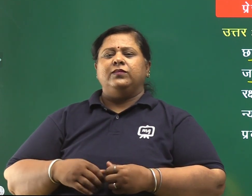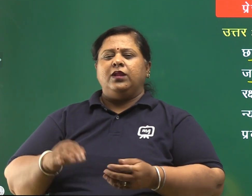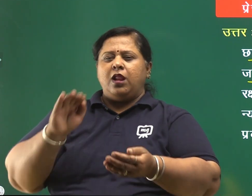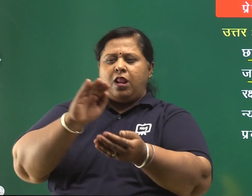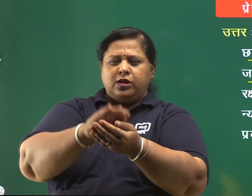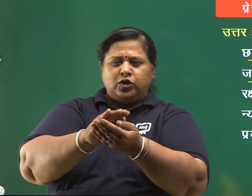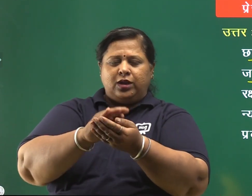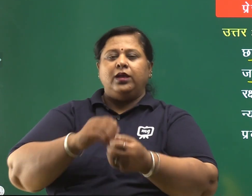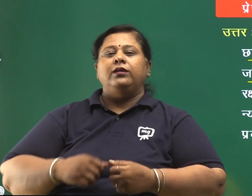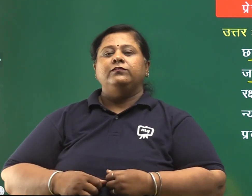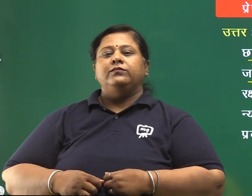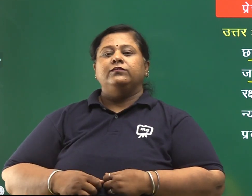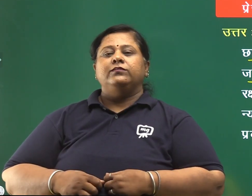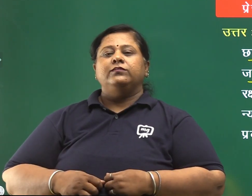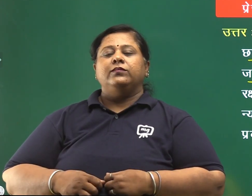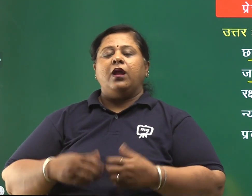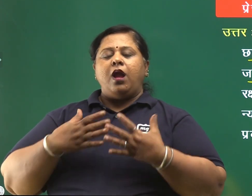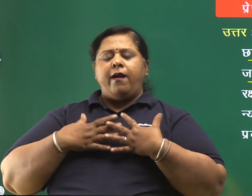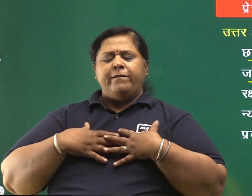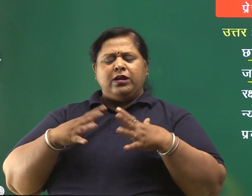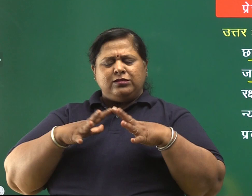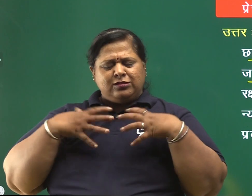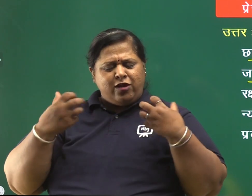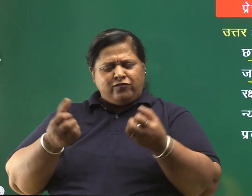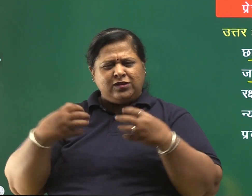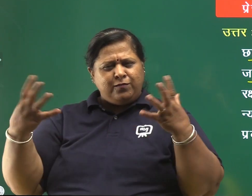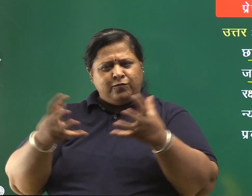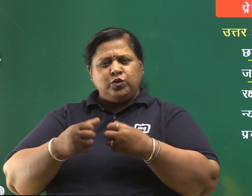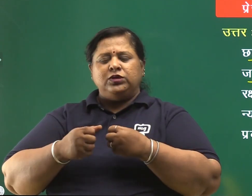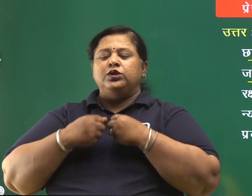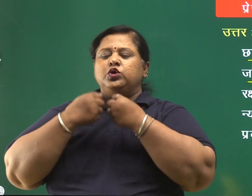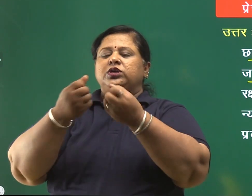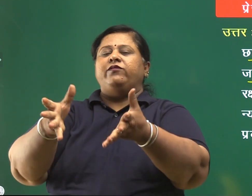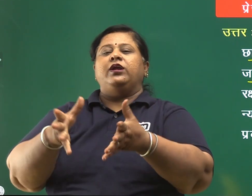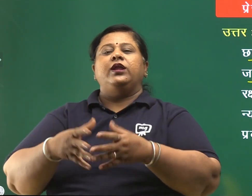रक्षा के लिए अपना सर्वस्व न्योछावर करने की